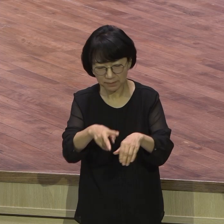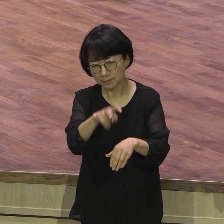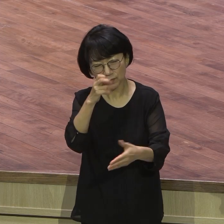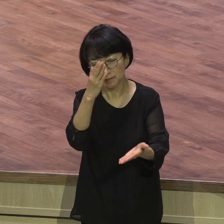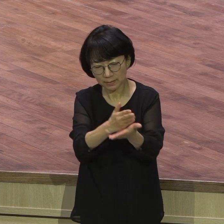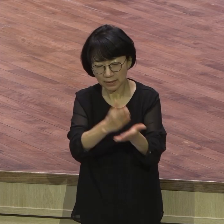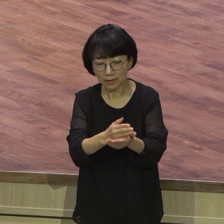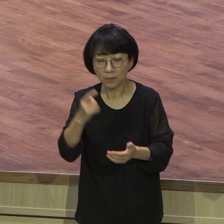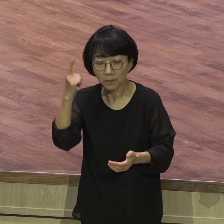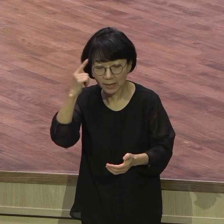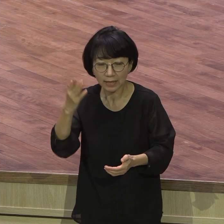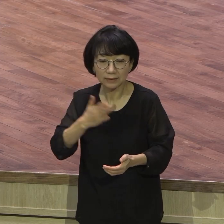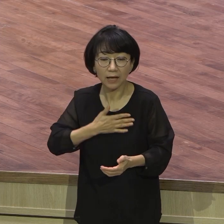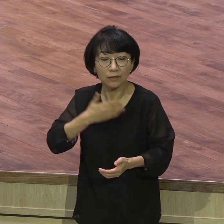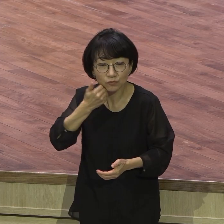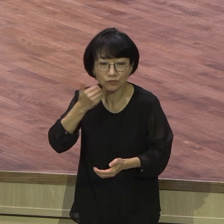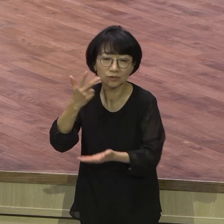여호가입니다